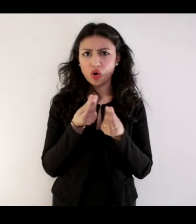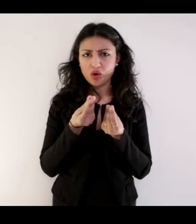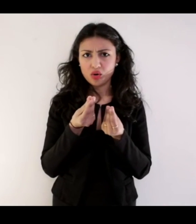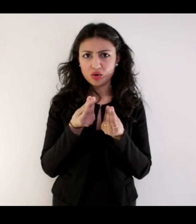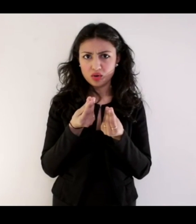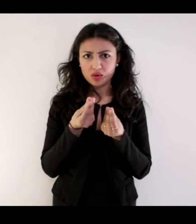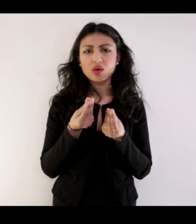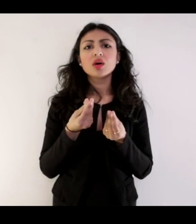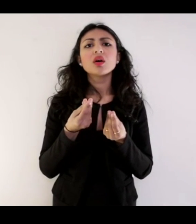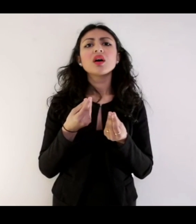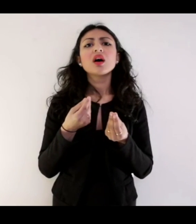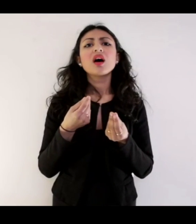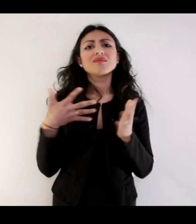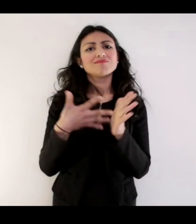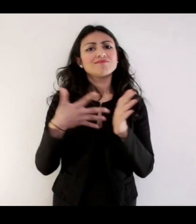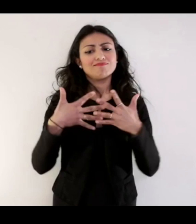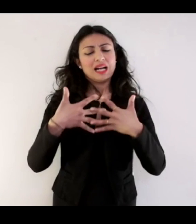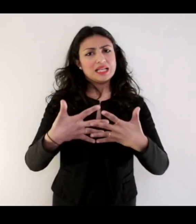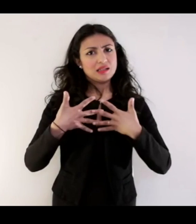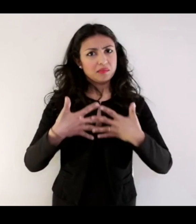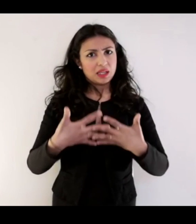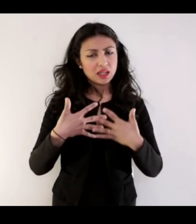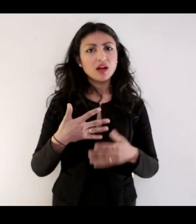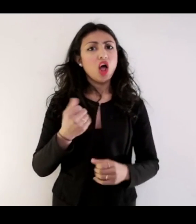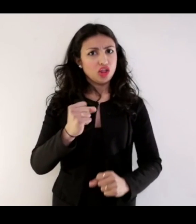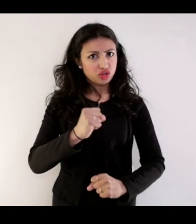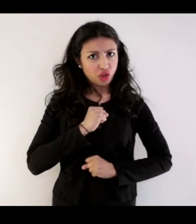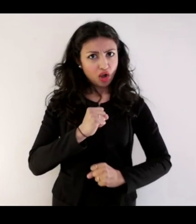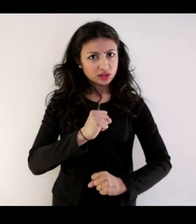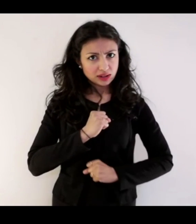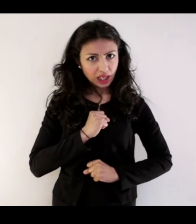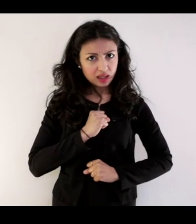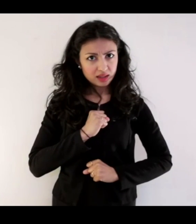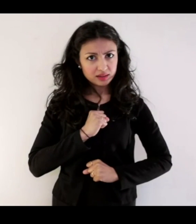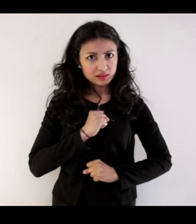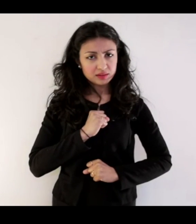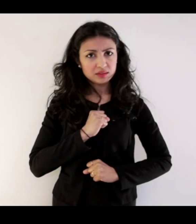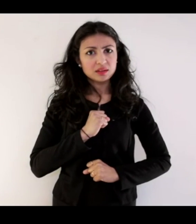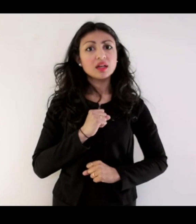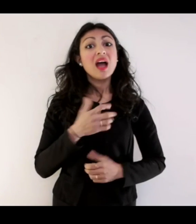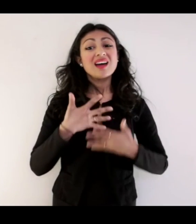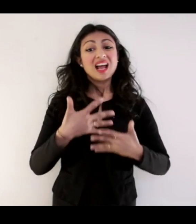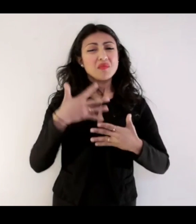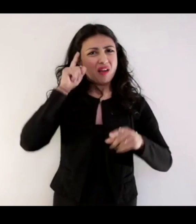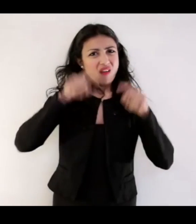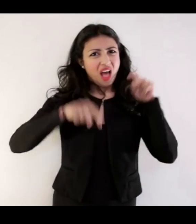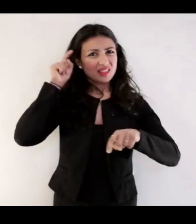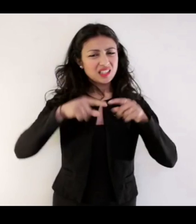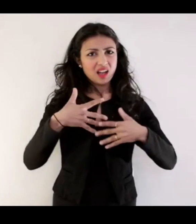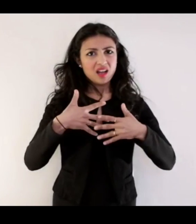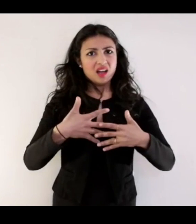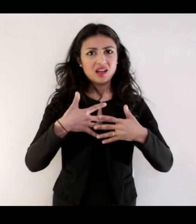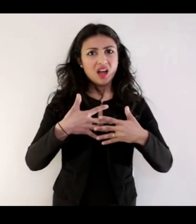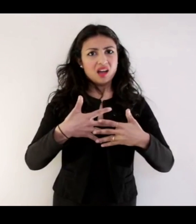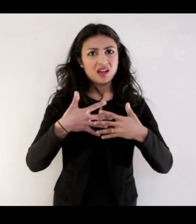poi la difficoltà, piccole difficoltà respiratorie, la tosse, la sensazione di